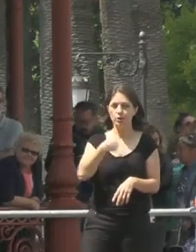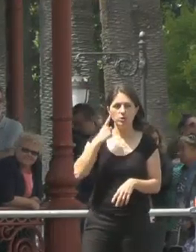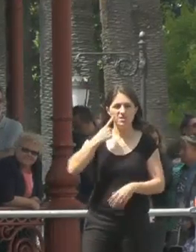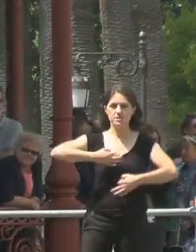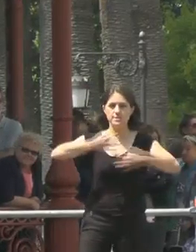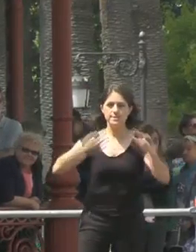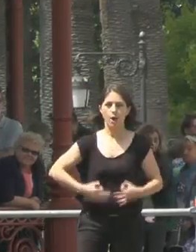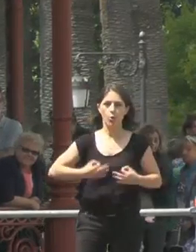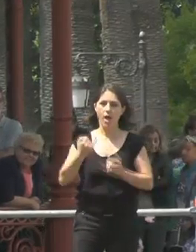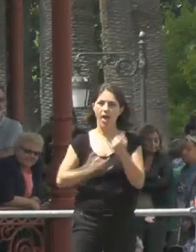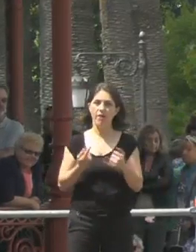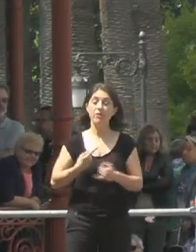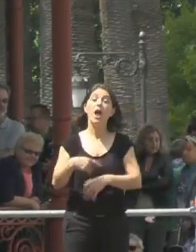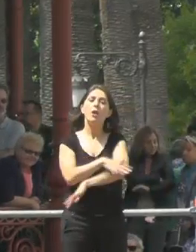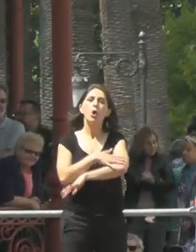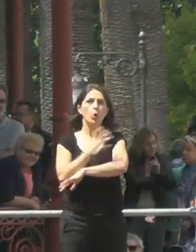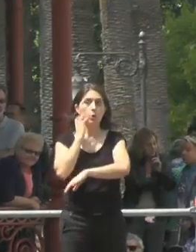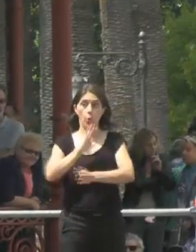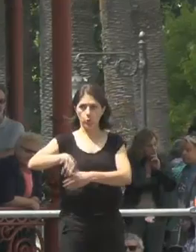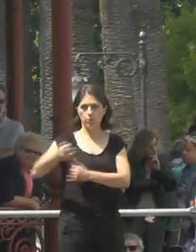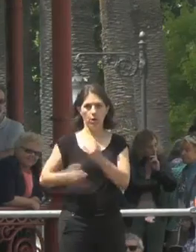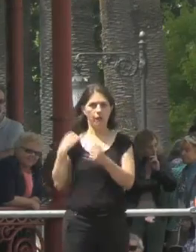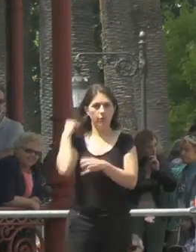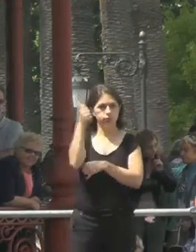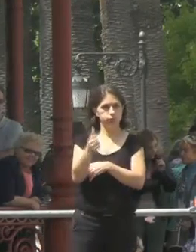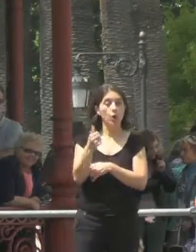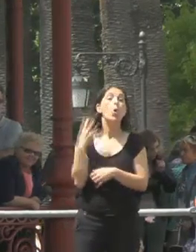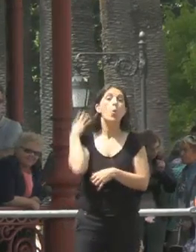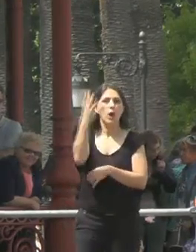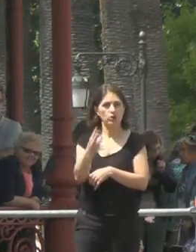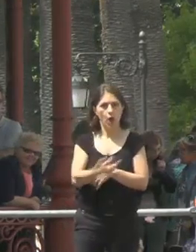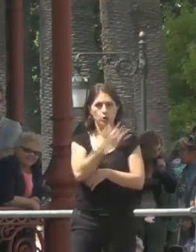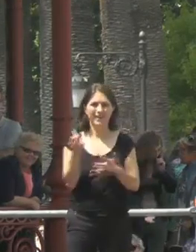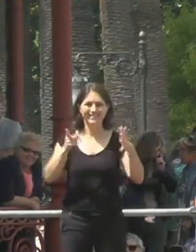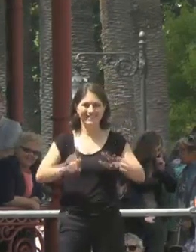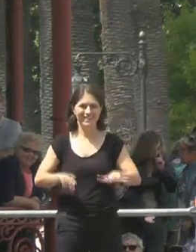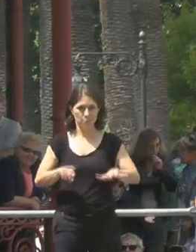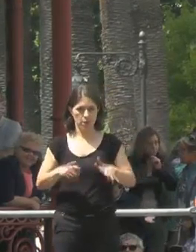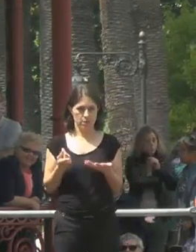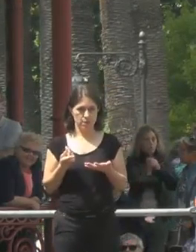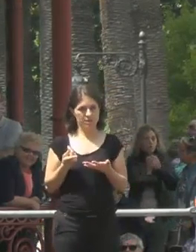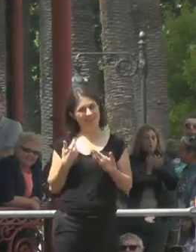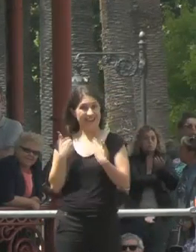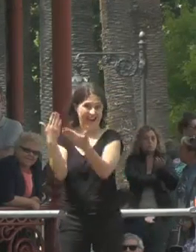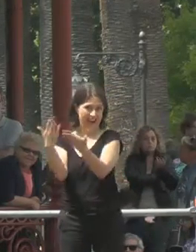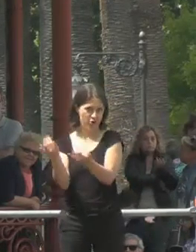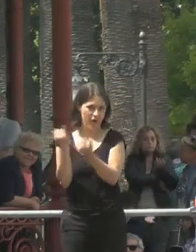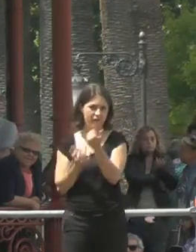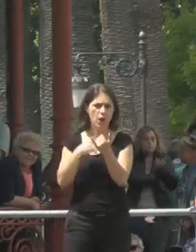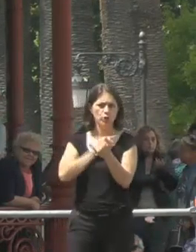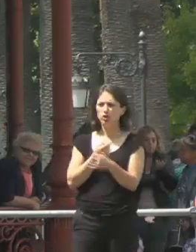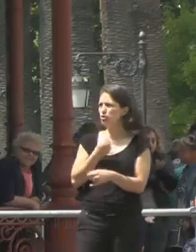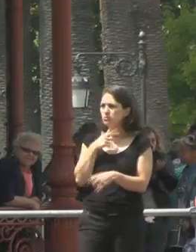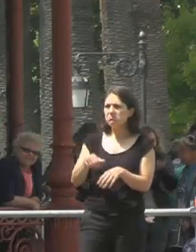de que el último gobierno de Rajoy, este que dura 4 años y 6 meses de prórroga, es el peor que hemos tenido en toda